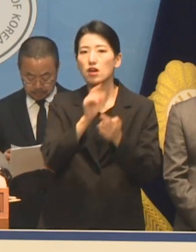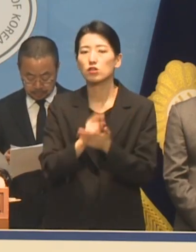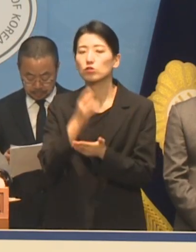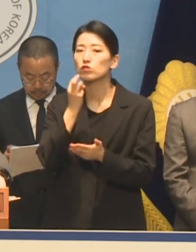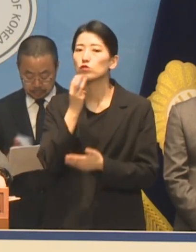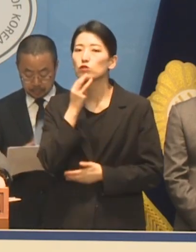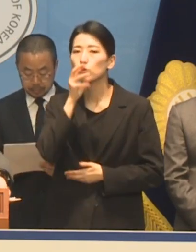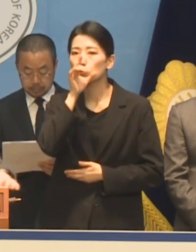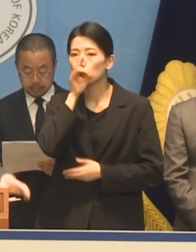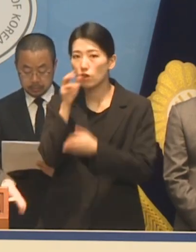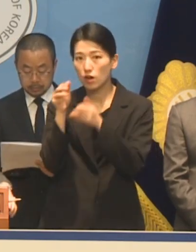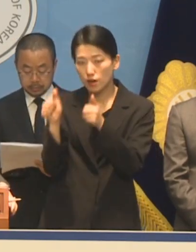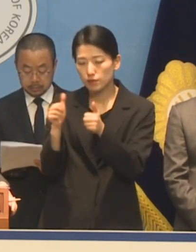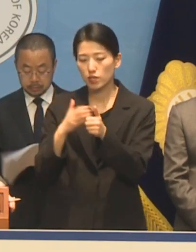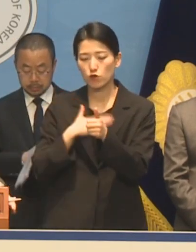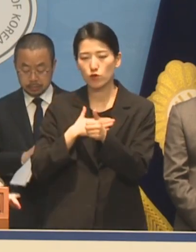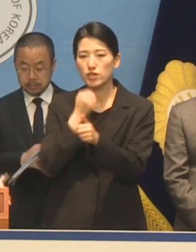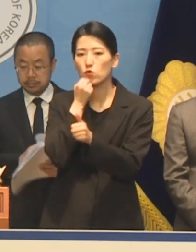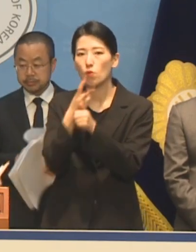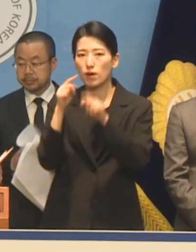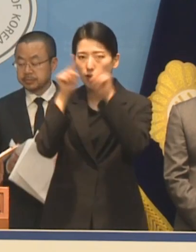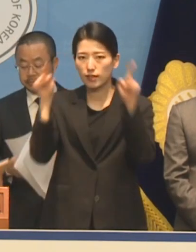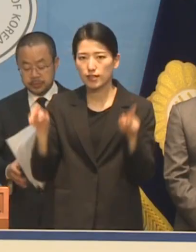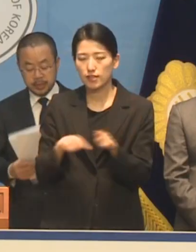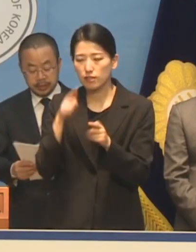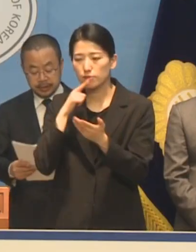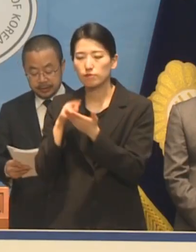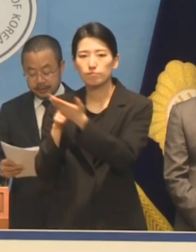할 계획입니다. 예, 이상입니다.